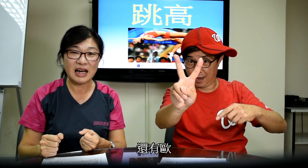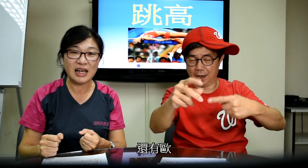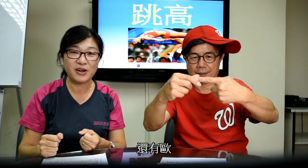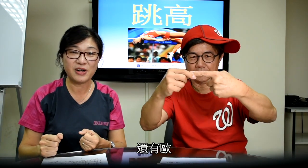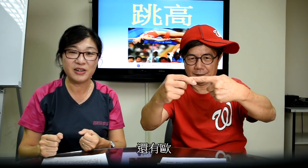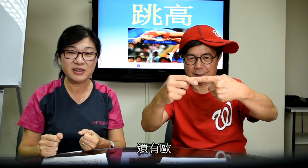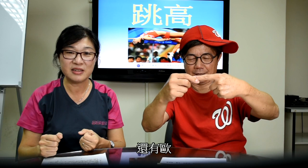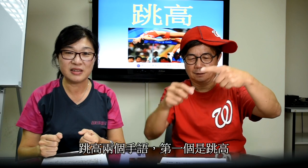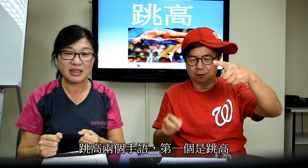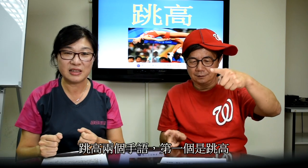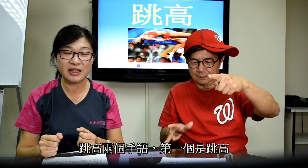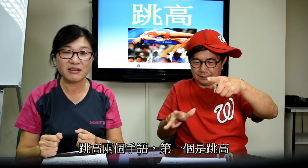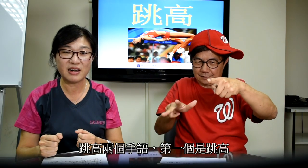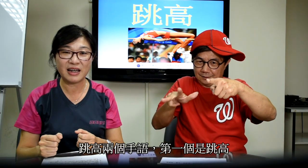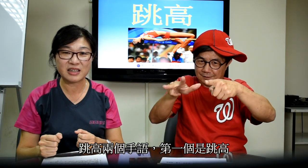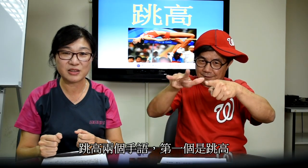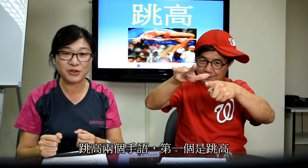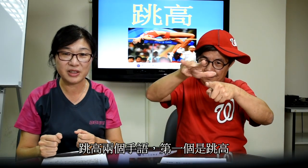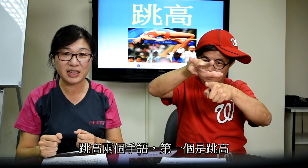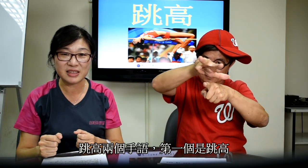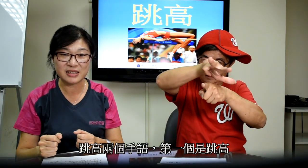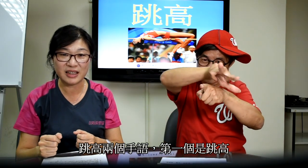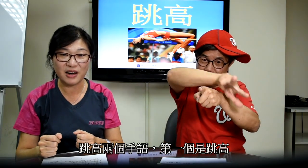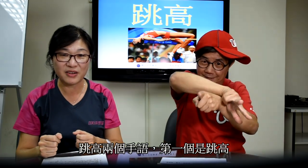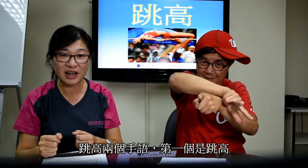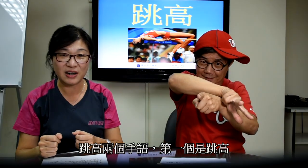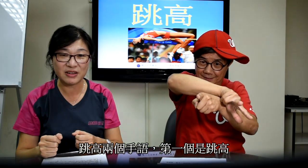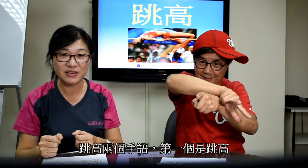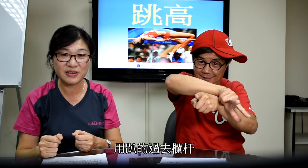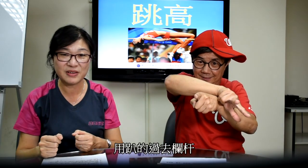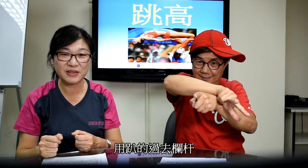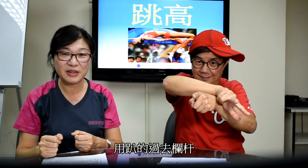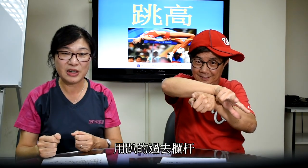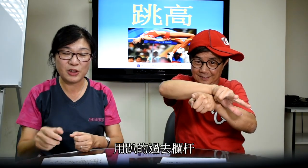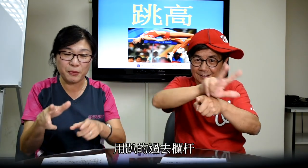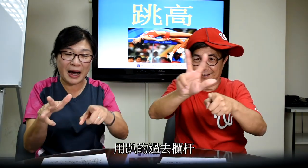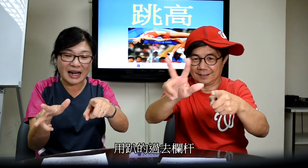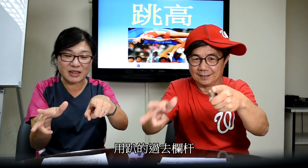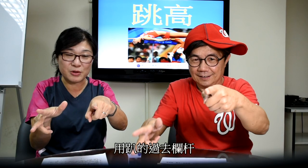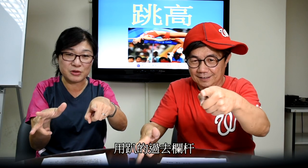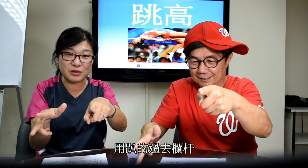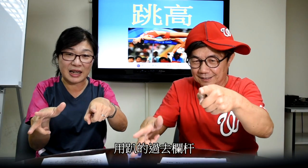还有跳高两个手语，第一个是跳高，用趴的过去栏